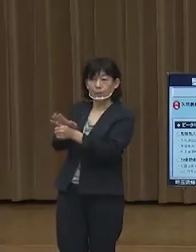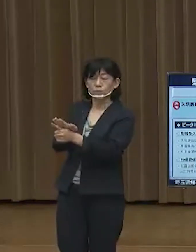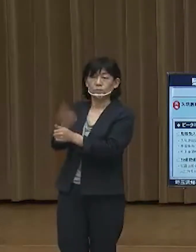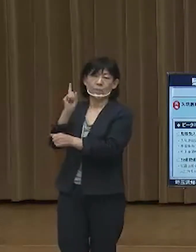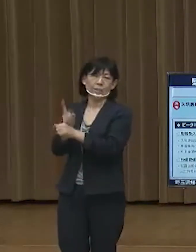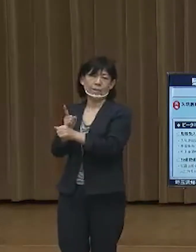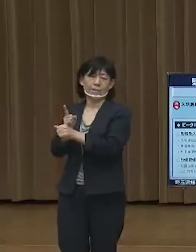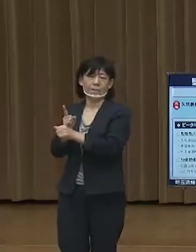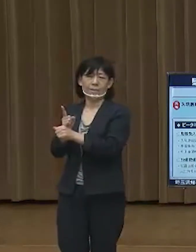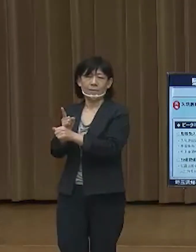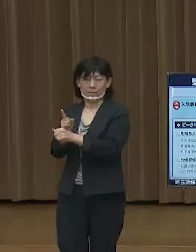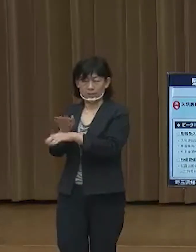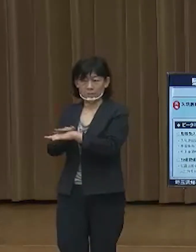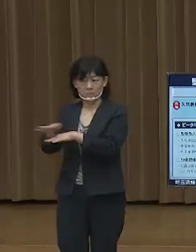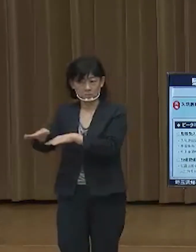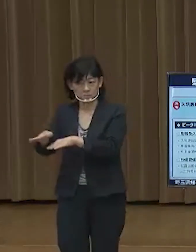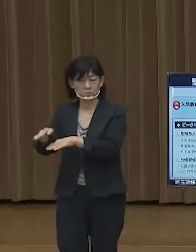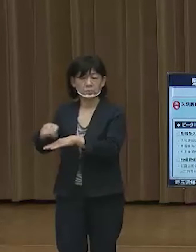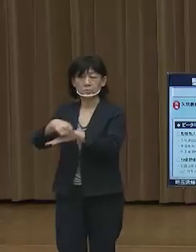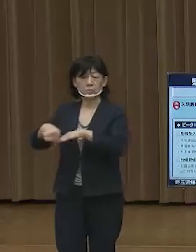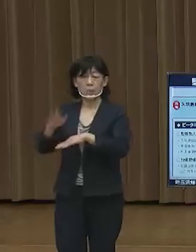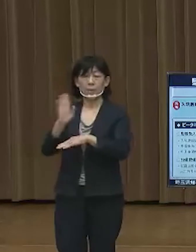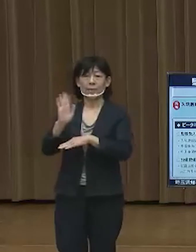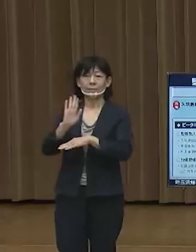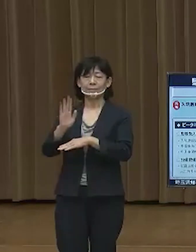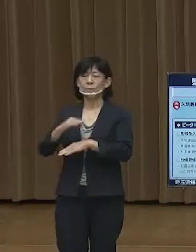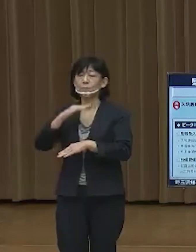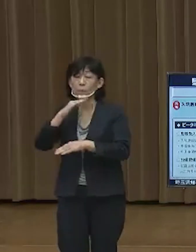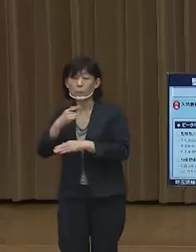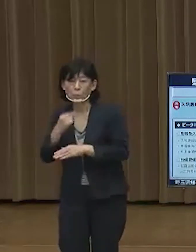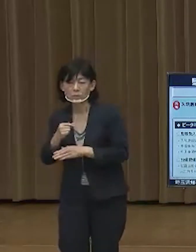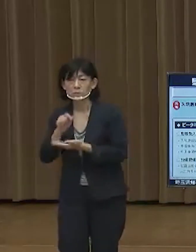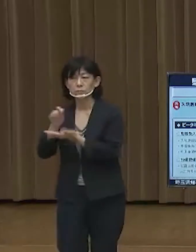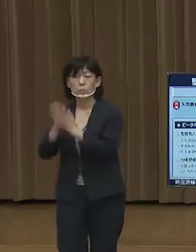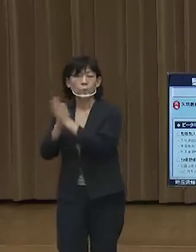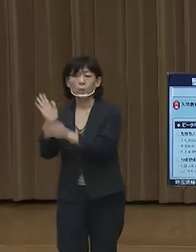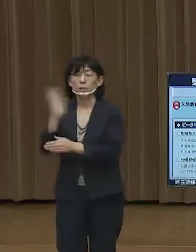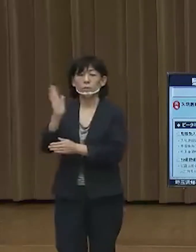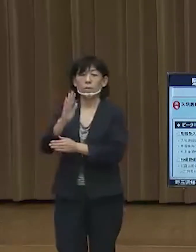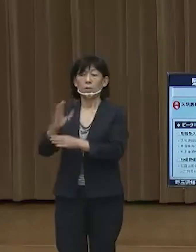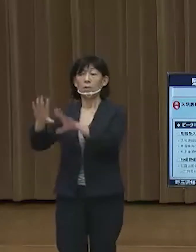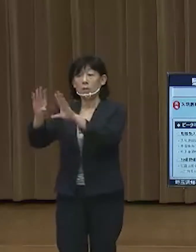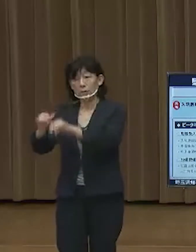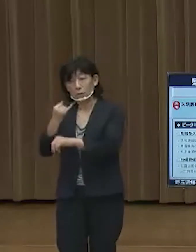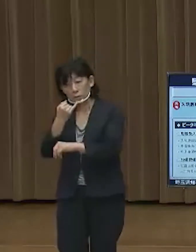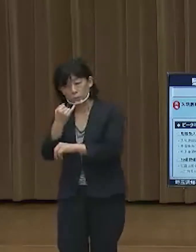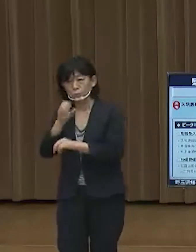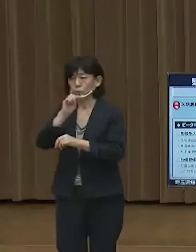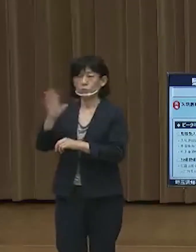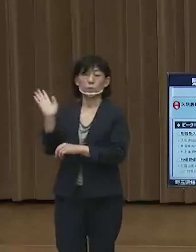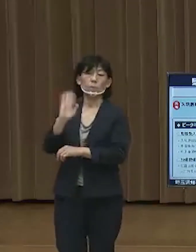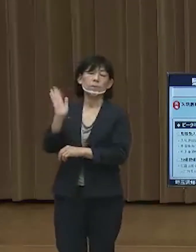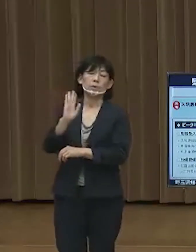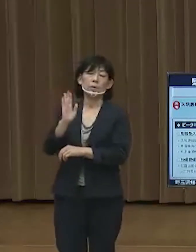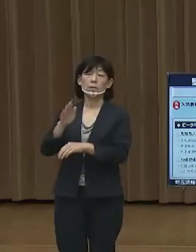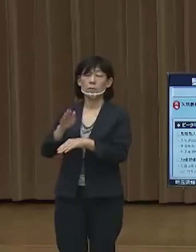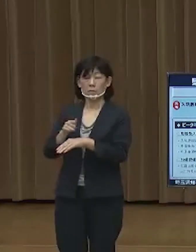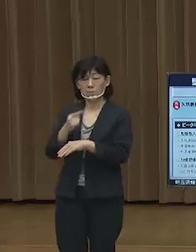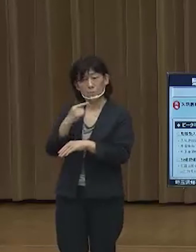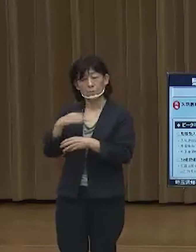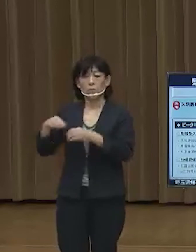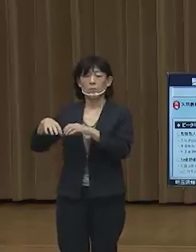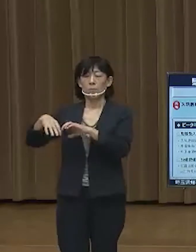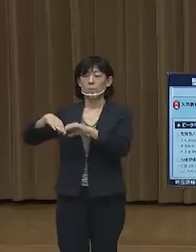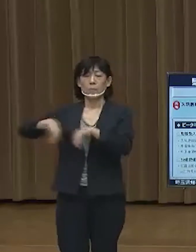ところでございますので、私ども一度も待ってくれといったこともございませんし、解体してくれともちろん申すような筋合いのものでもございませんので